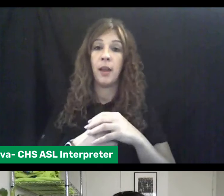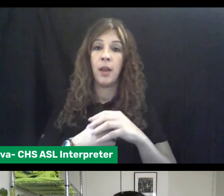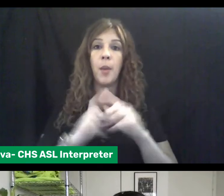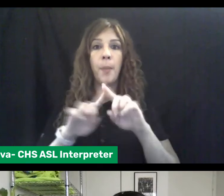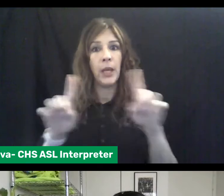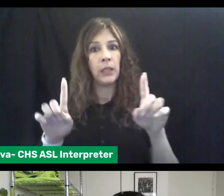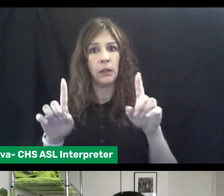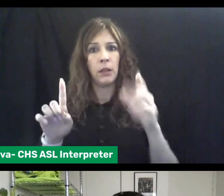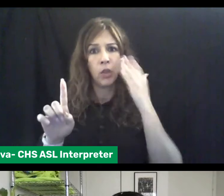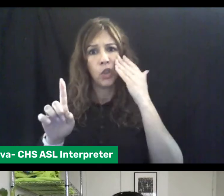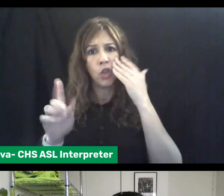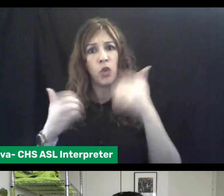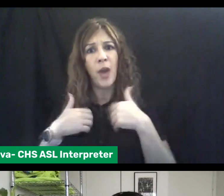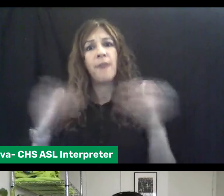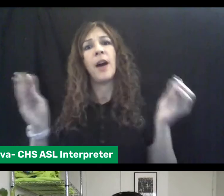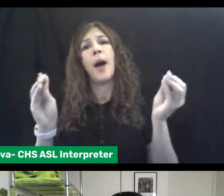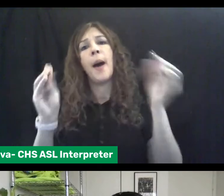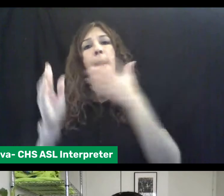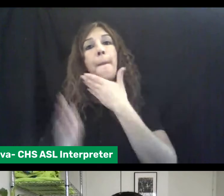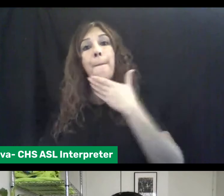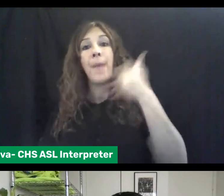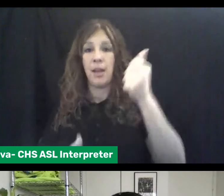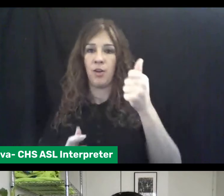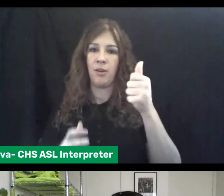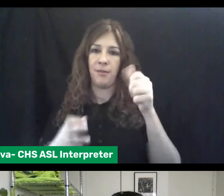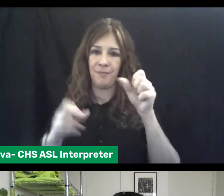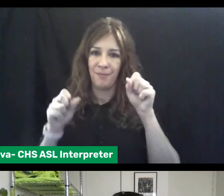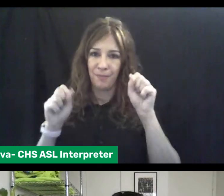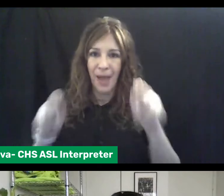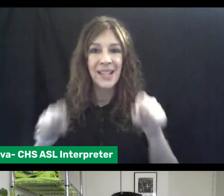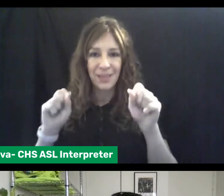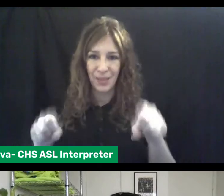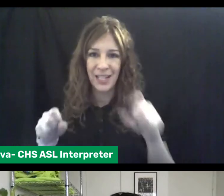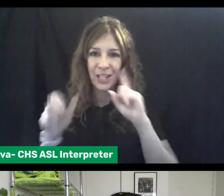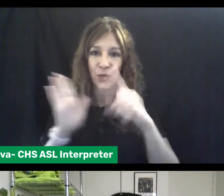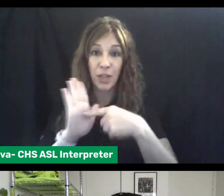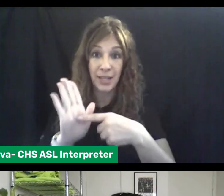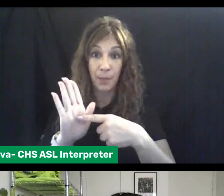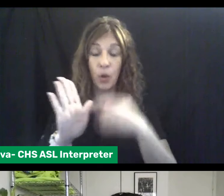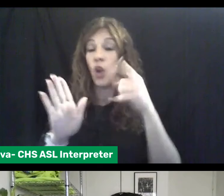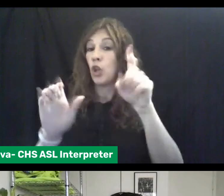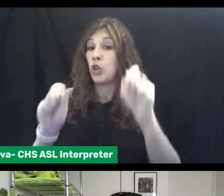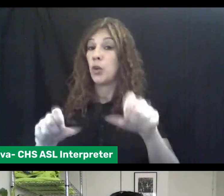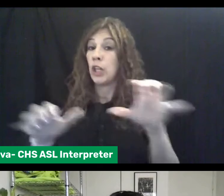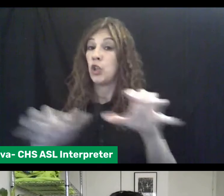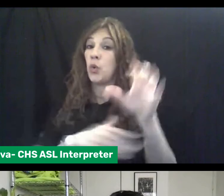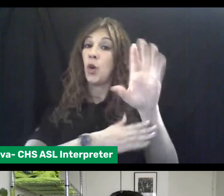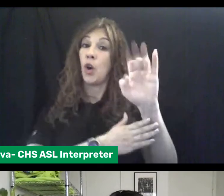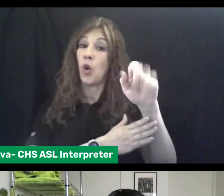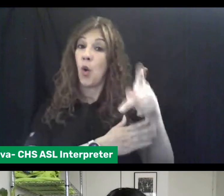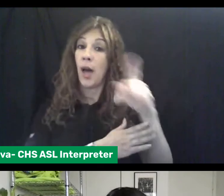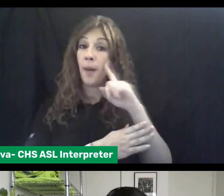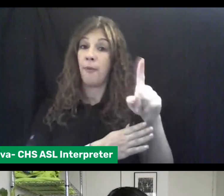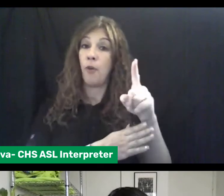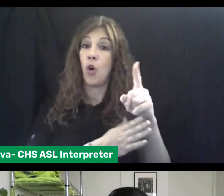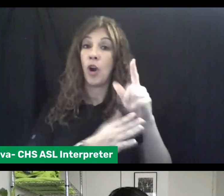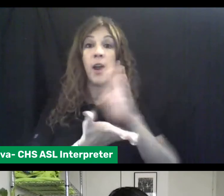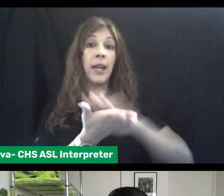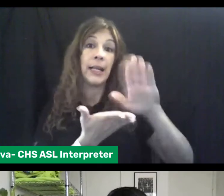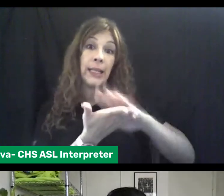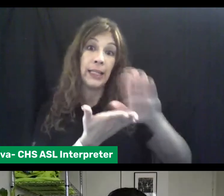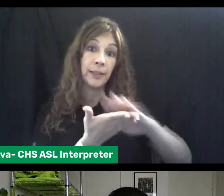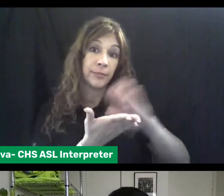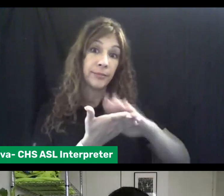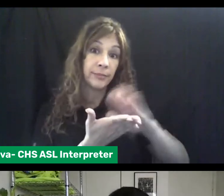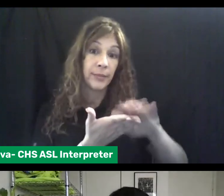tendrían mejor posibilidades, por ejemplo, podrían hacer cooperativas de limpieza,